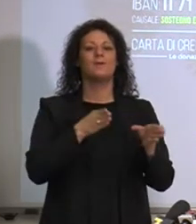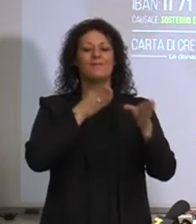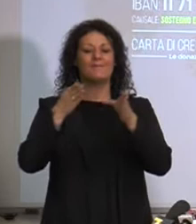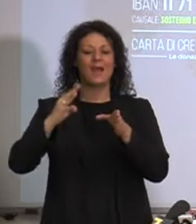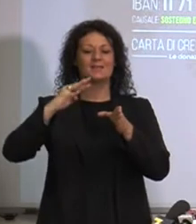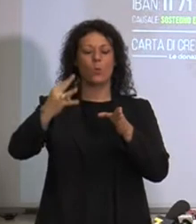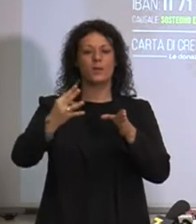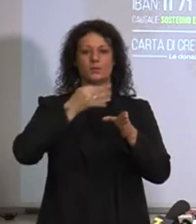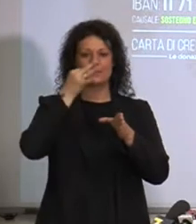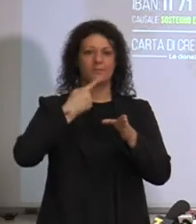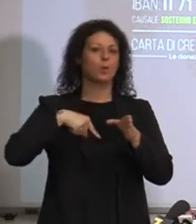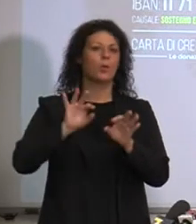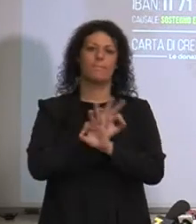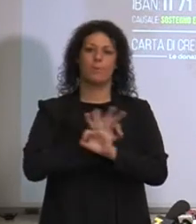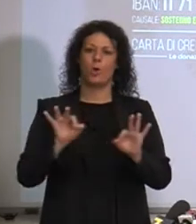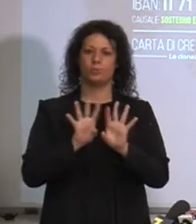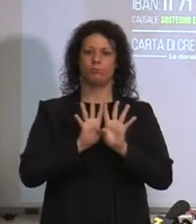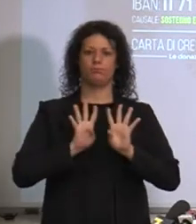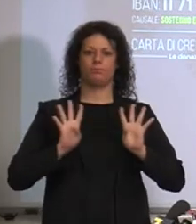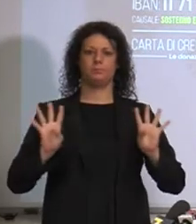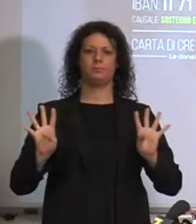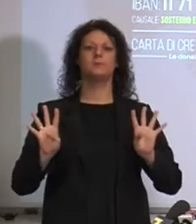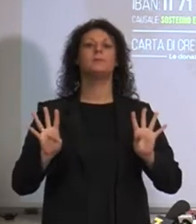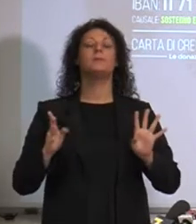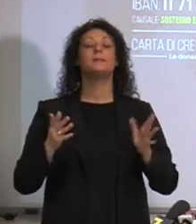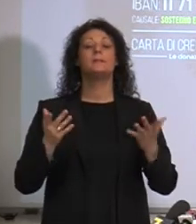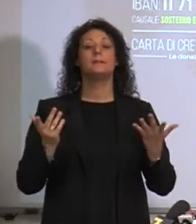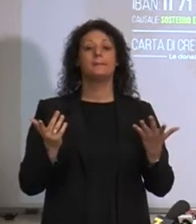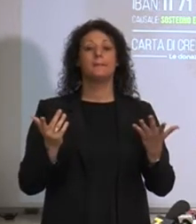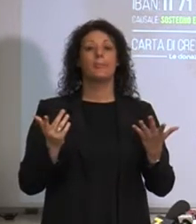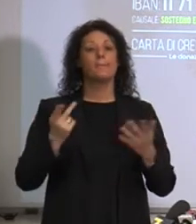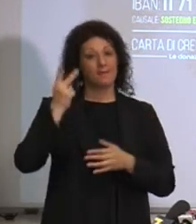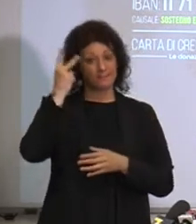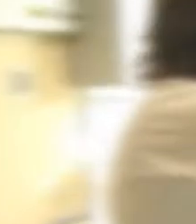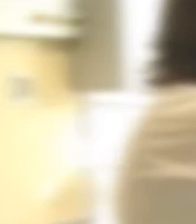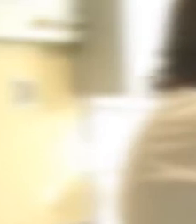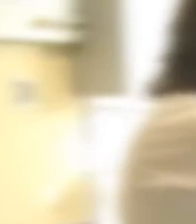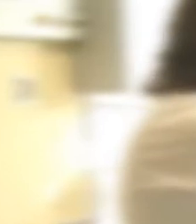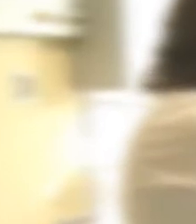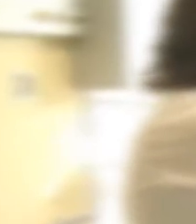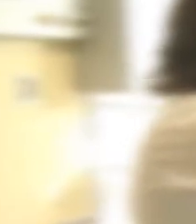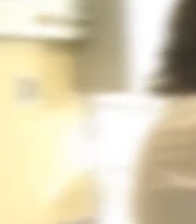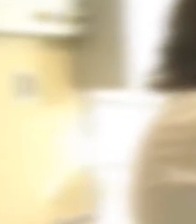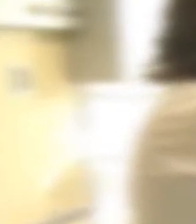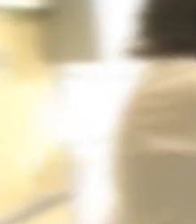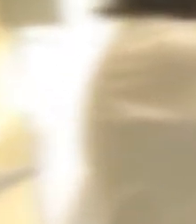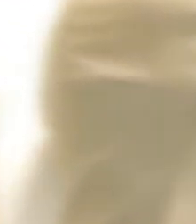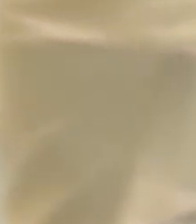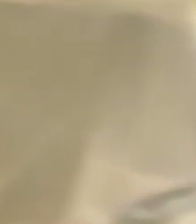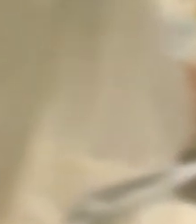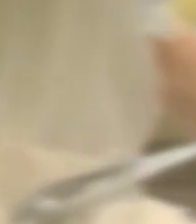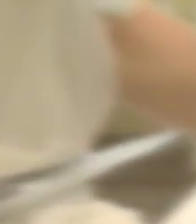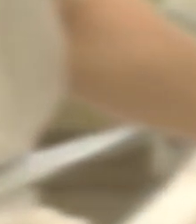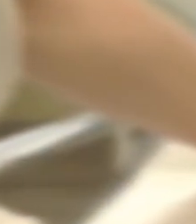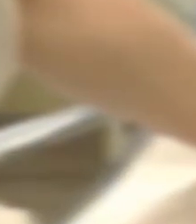schieramento dell'artiglieria pesante. Pensate che sarà una fase comunque complicata. Entro il 15 luglio, convalidato dal